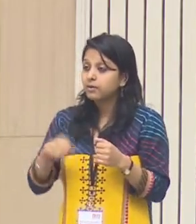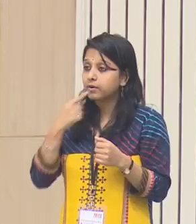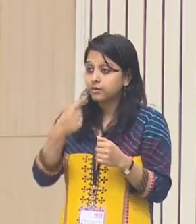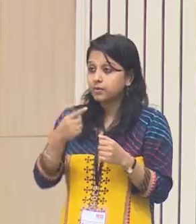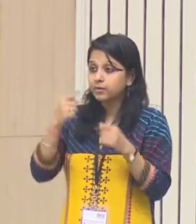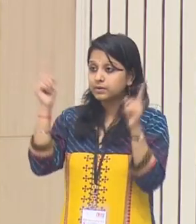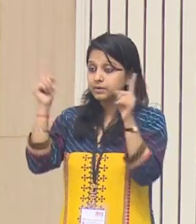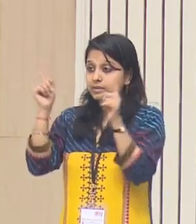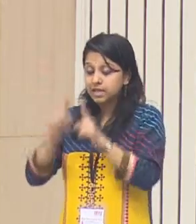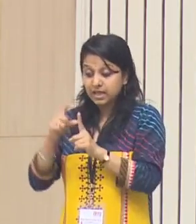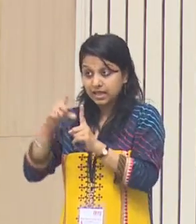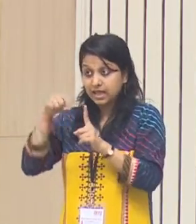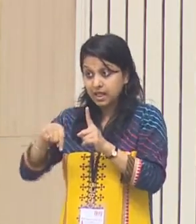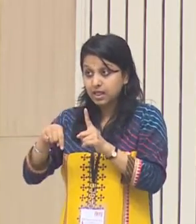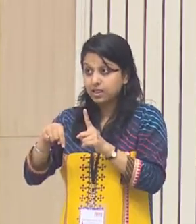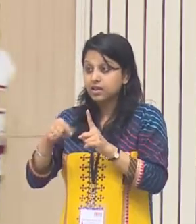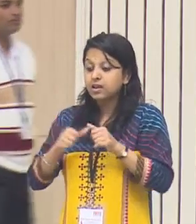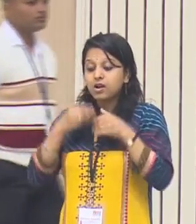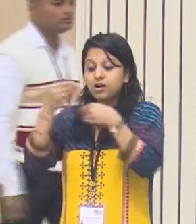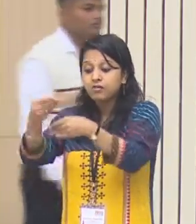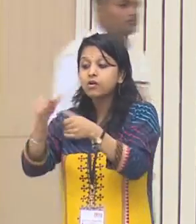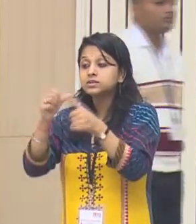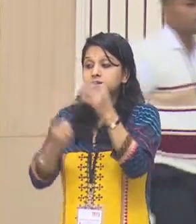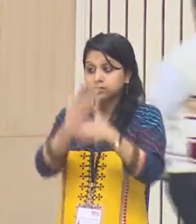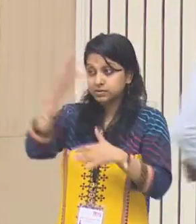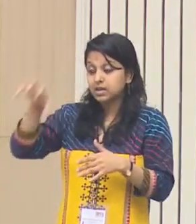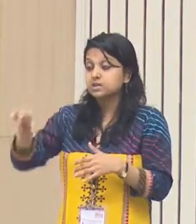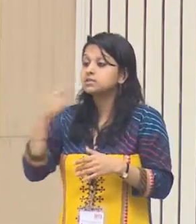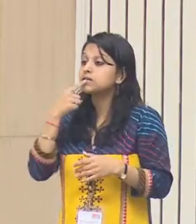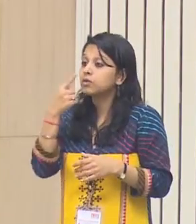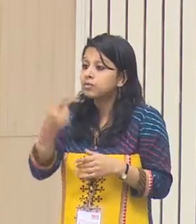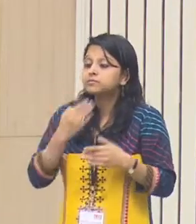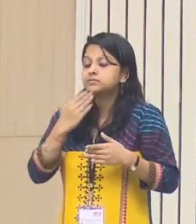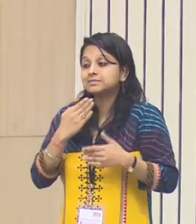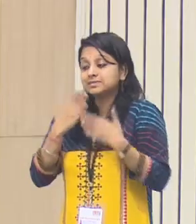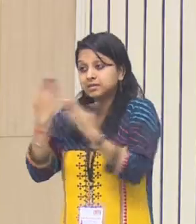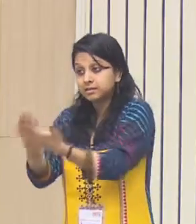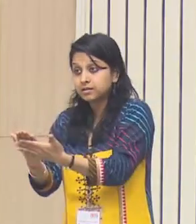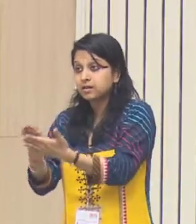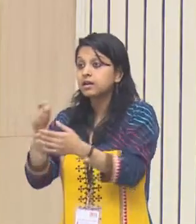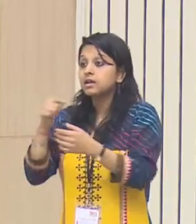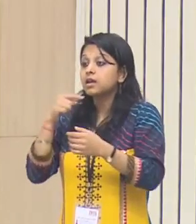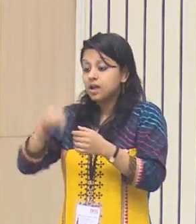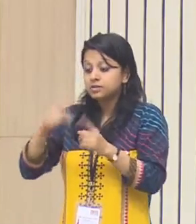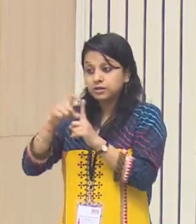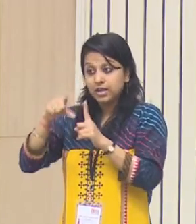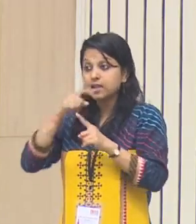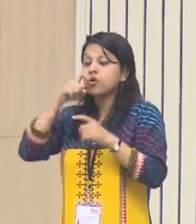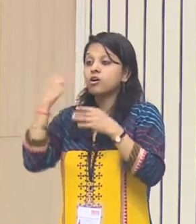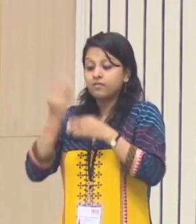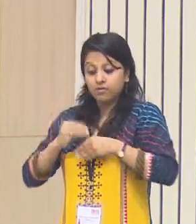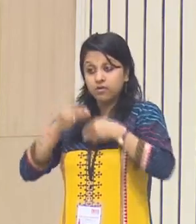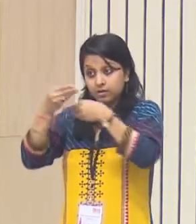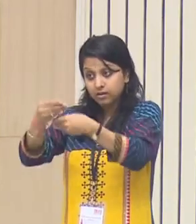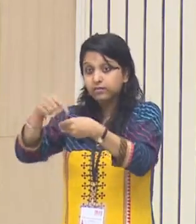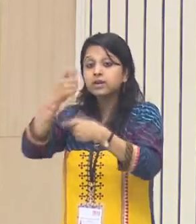दिल्ली अवार्ड इस संस्था को पहले तहे दिल से मुबारकबाद देना चाहता हूं कि दिल्ली अवार्ड रखकर इन्होंने आज उन सभी लोगों को यहां